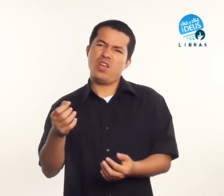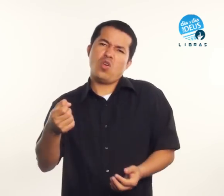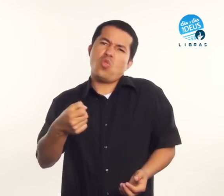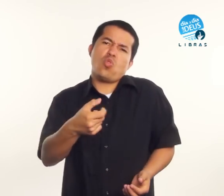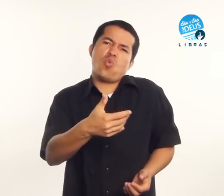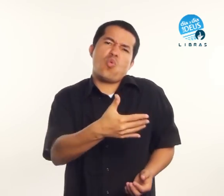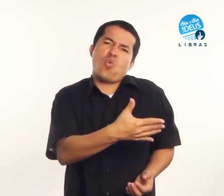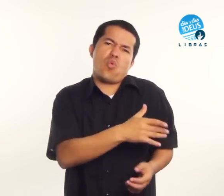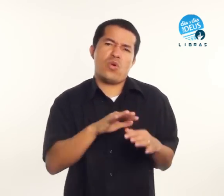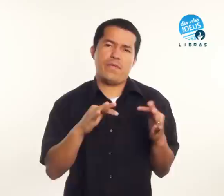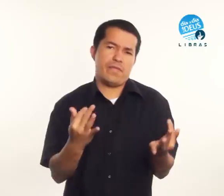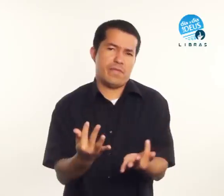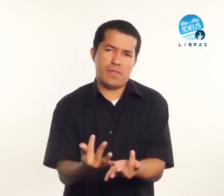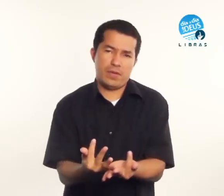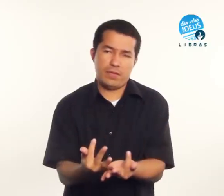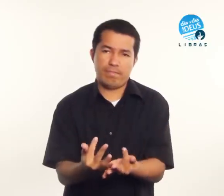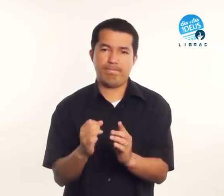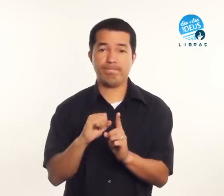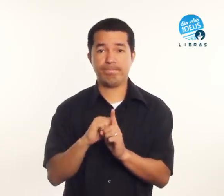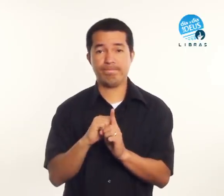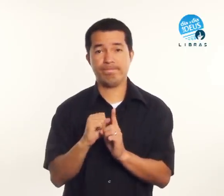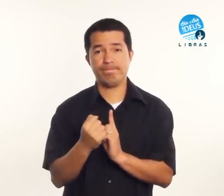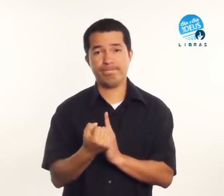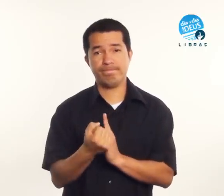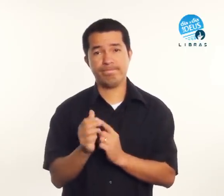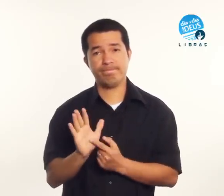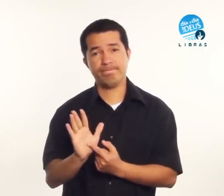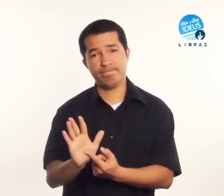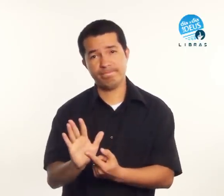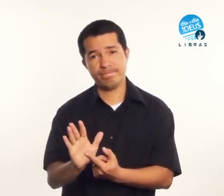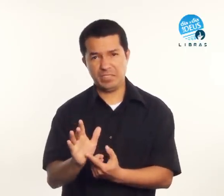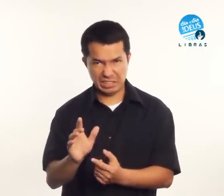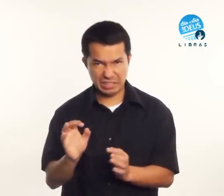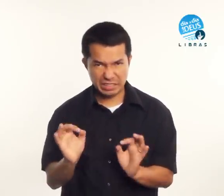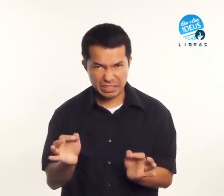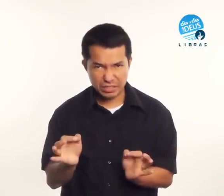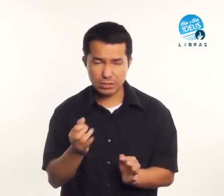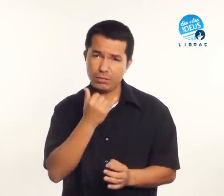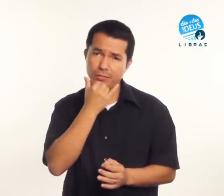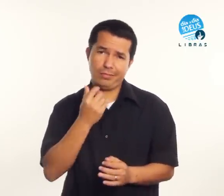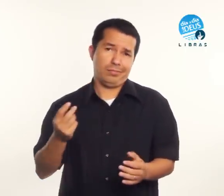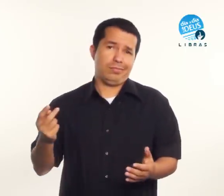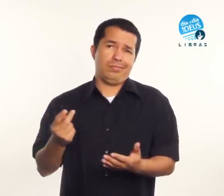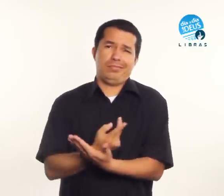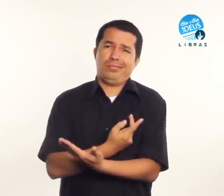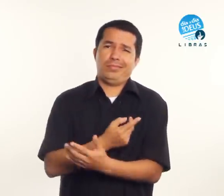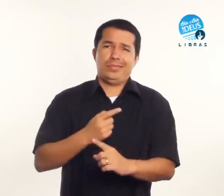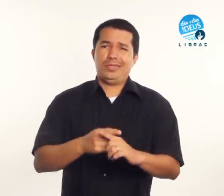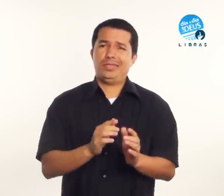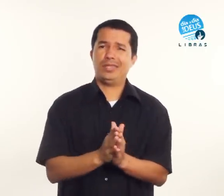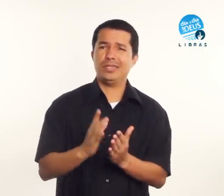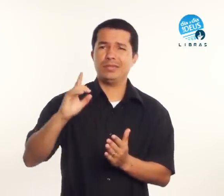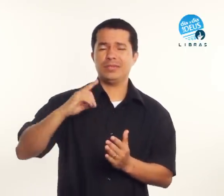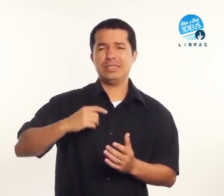novo tipo de família. E às vezes a gente vai vivendo a vida e não vai percebendo que esses desvalores vão